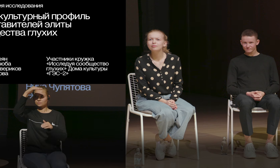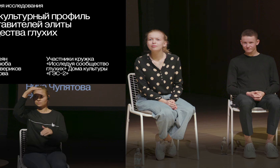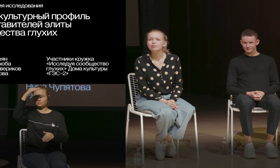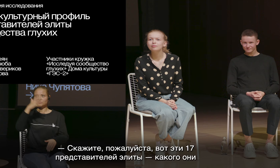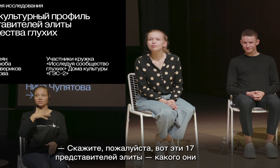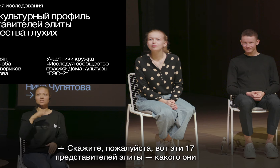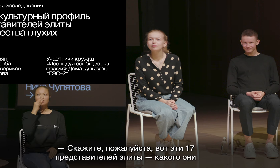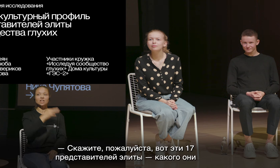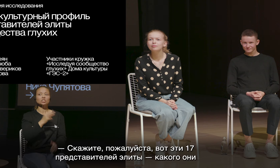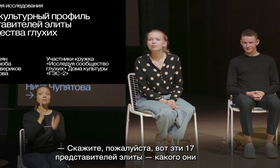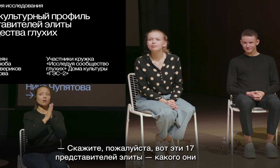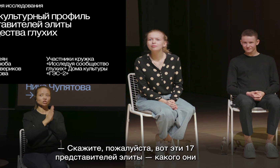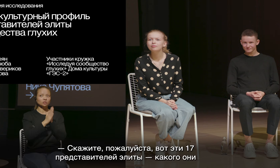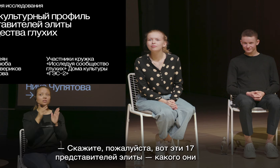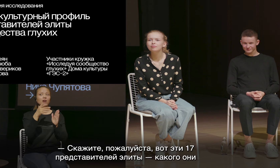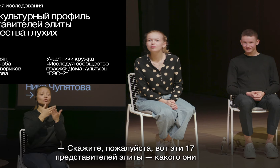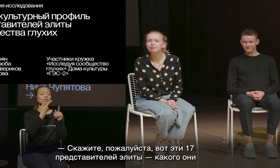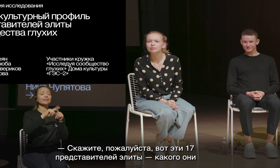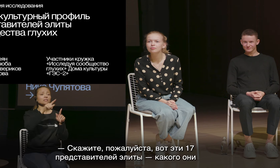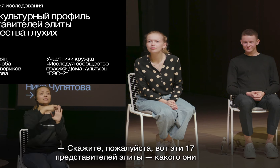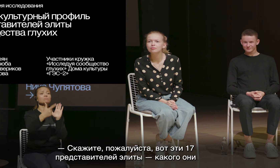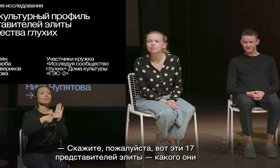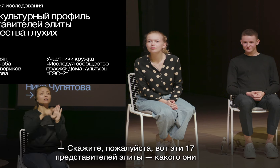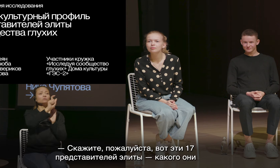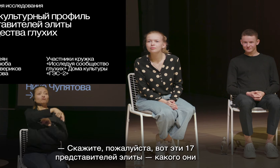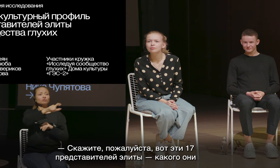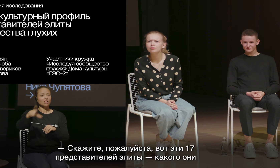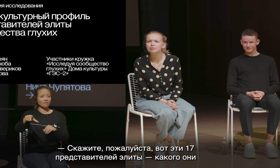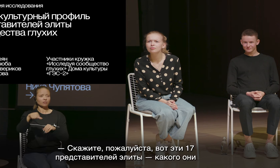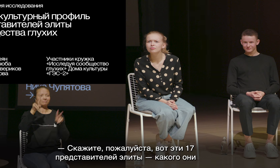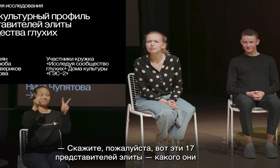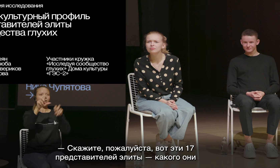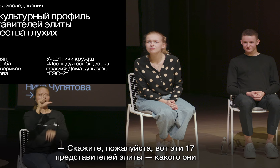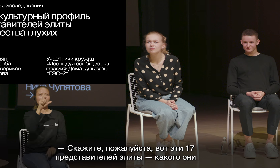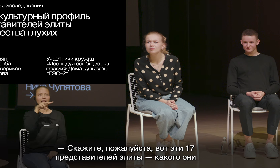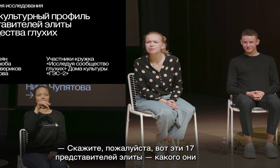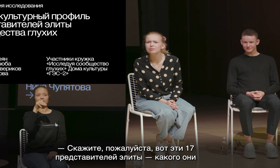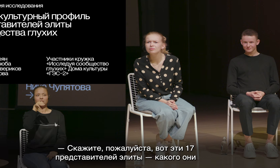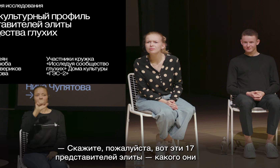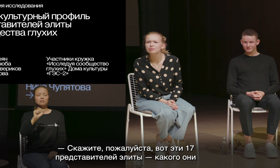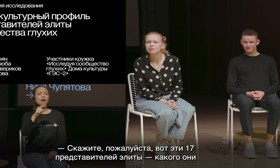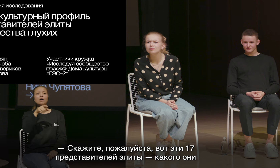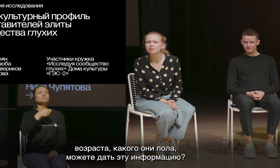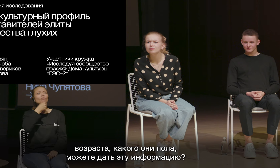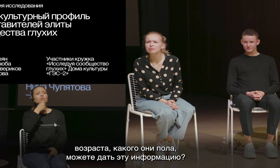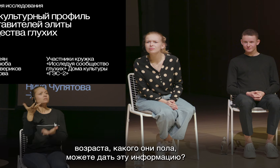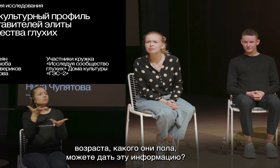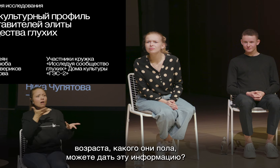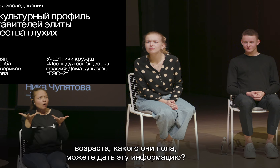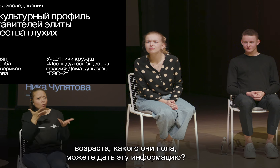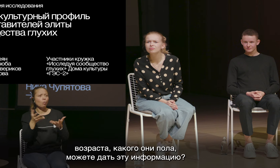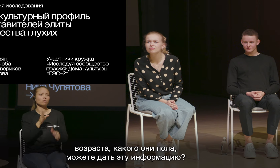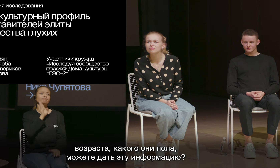Скажите, пожалуйста... Вот эти 17 представителей элиты, какого они возраста, какого они пола, можете дать